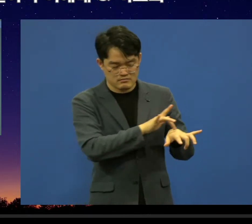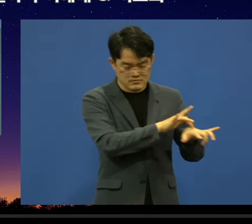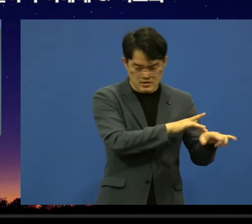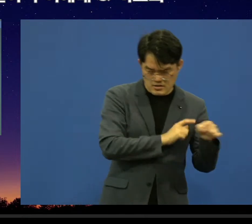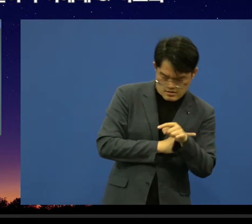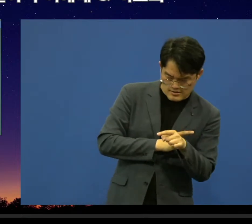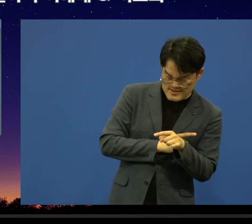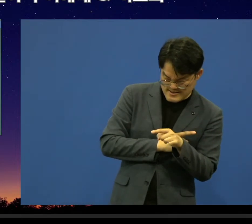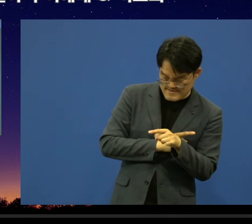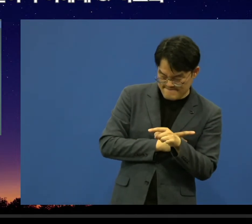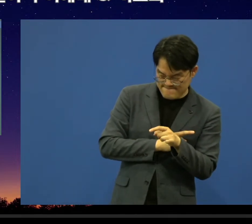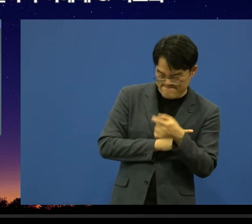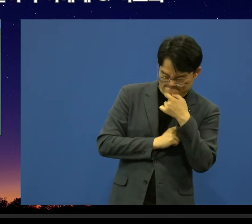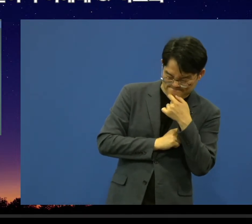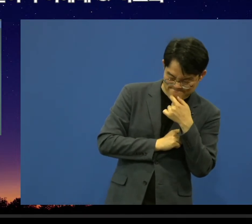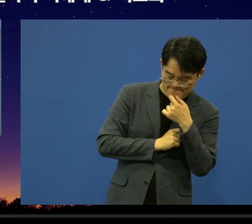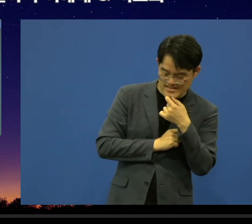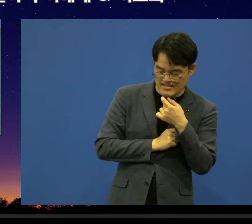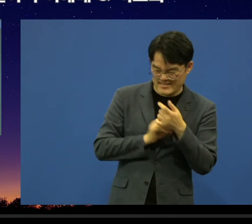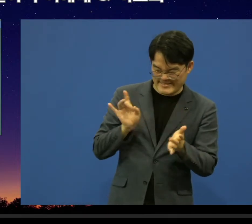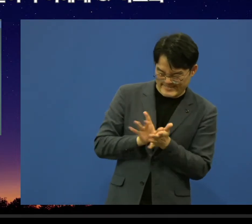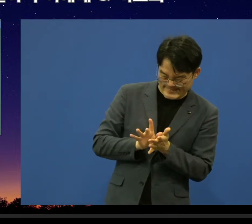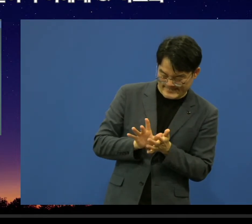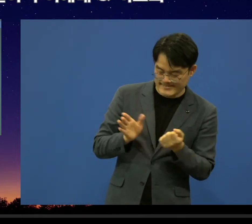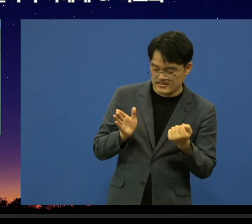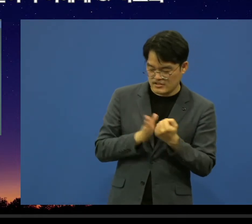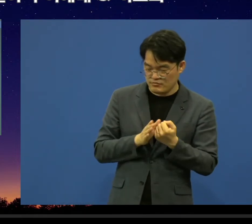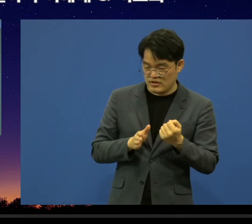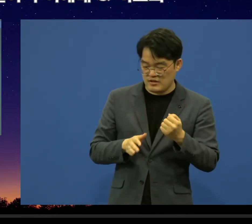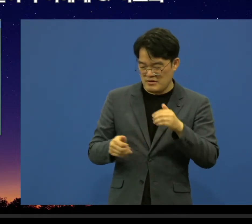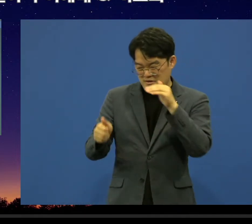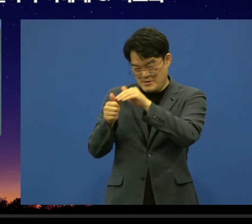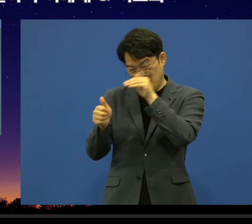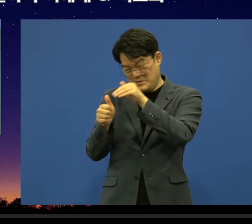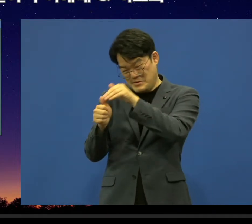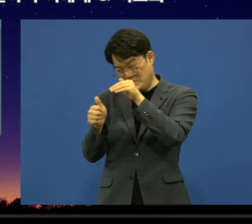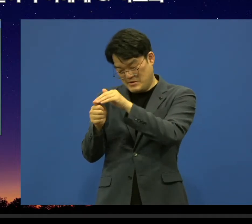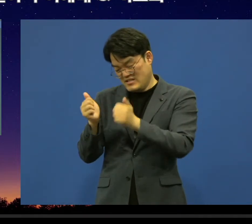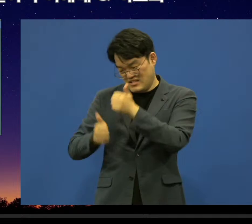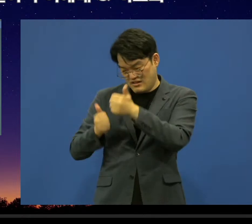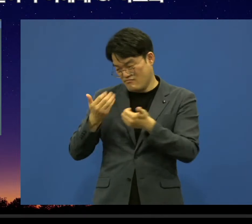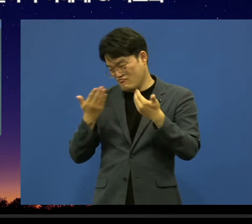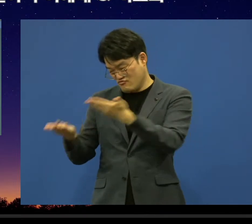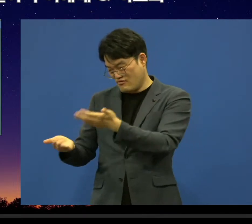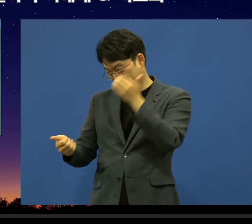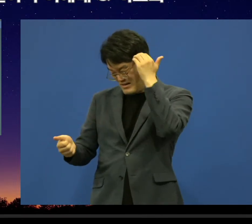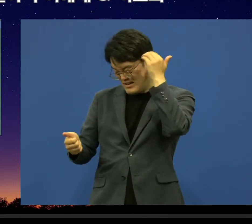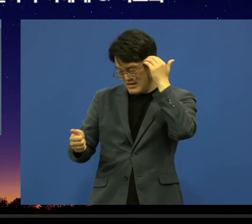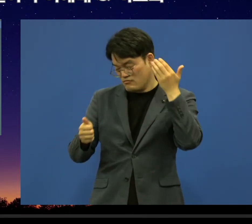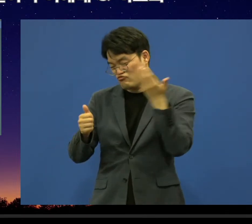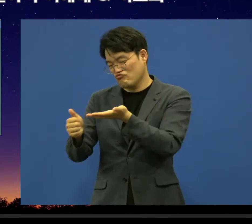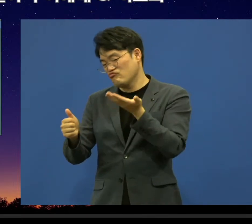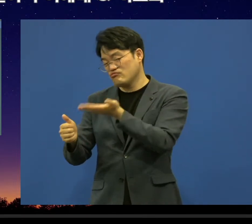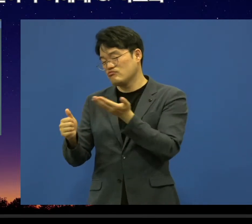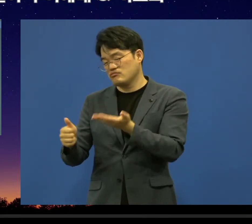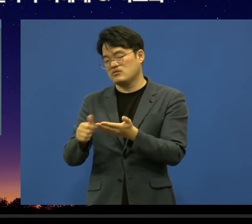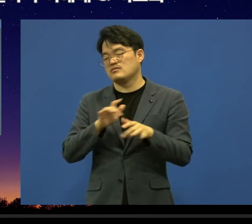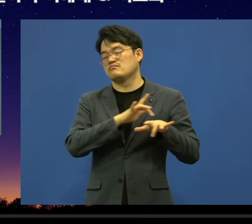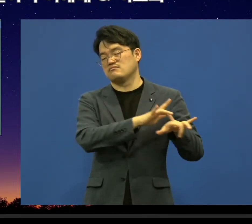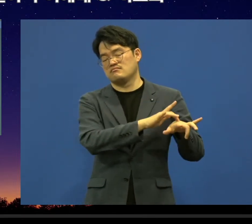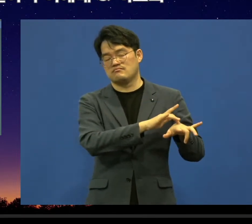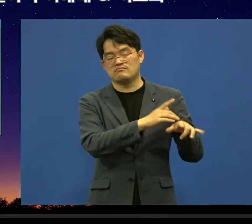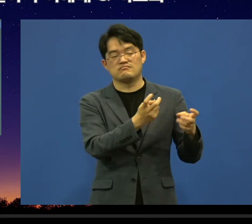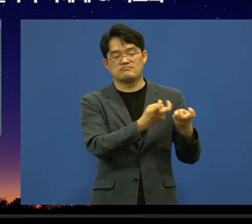낌새를 사탄은 기가 막히게 알아차려요. 그래서 시험을 줍니다. 시험이 올 때